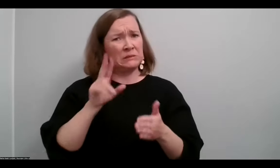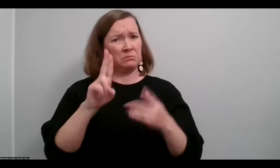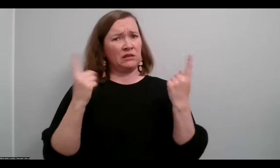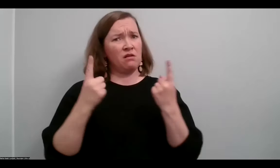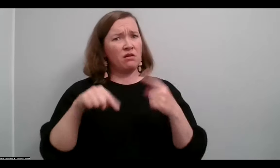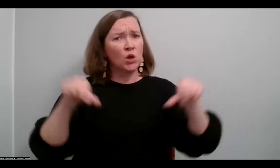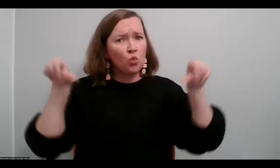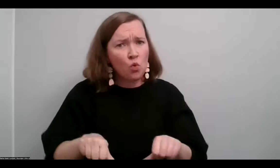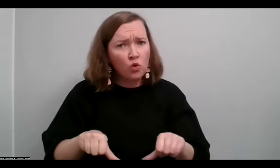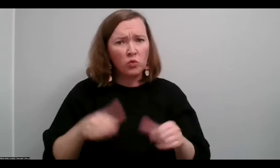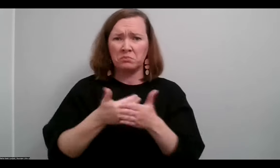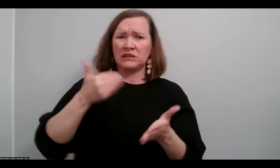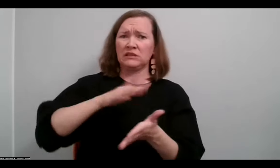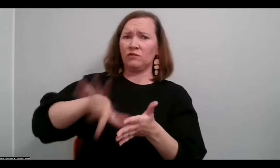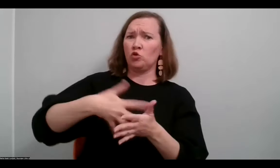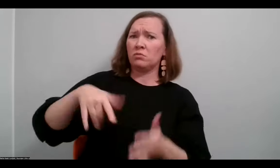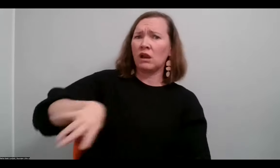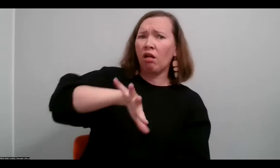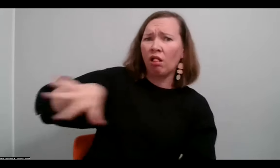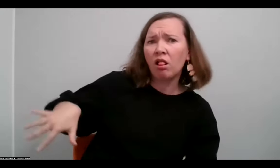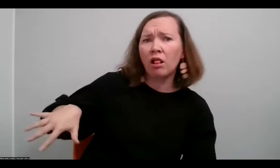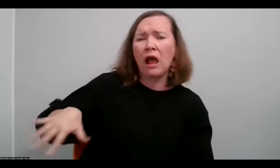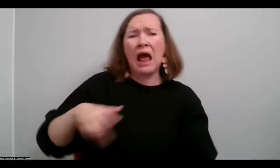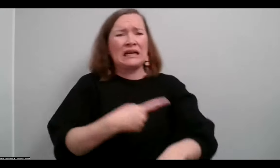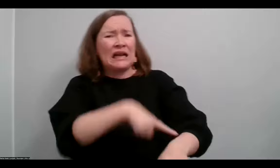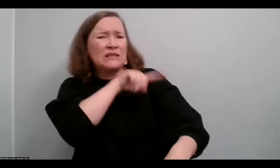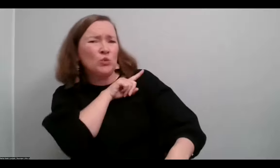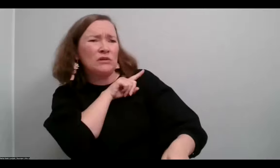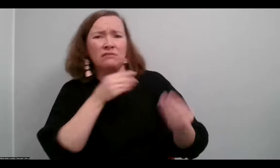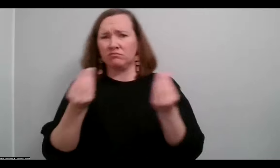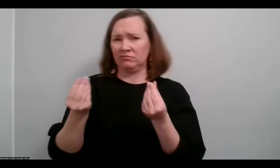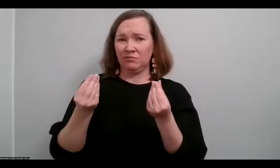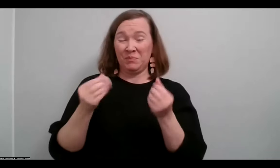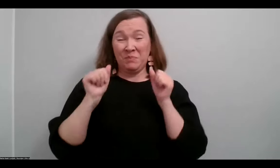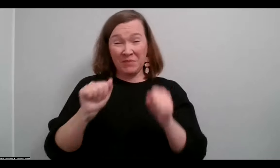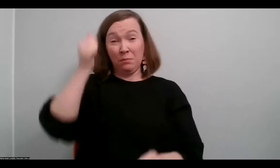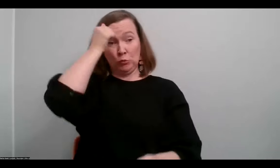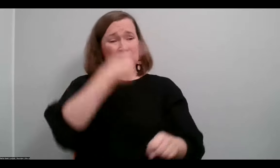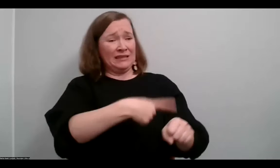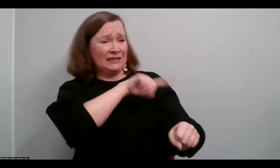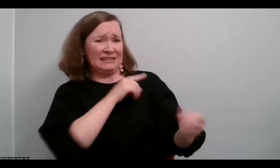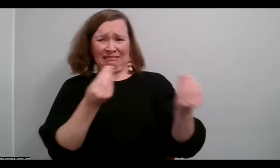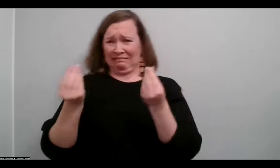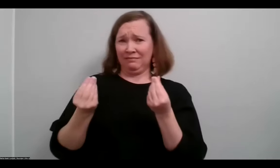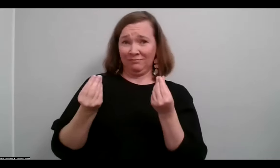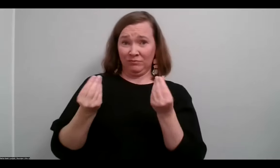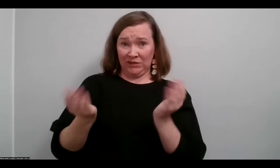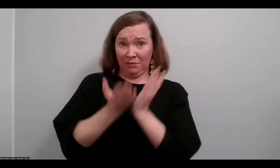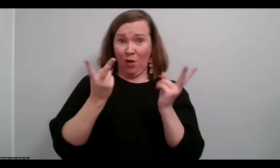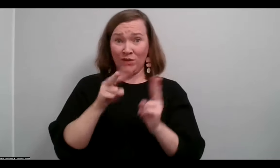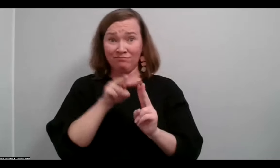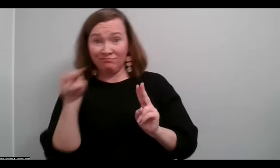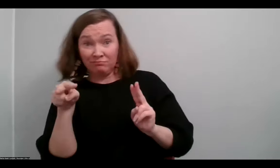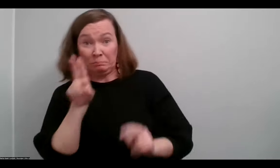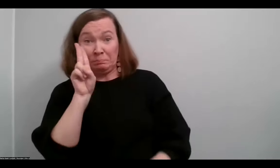auttaa? Ja minkä takia tilanne on näin huono? Miksi viittomakieli aina sivuutetaan? Pitää